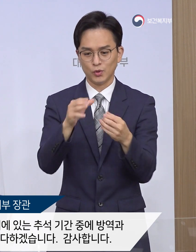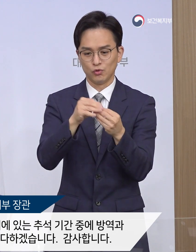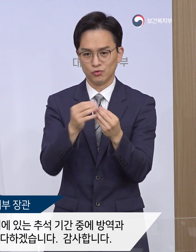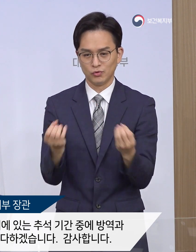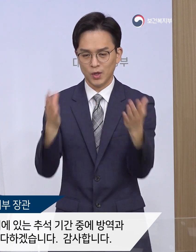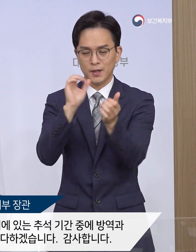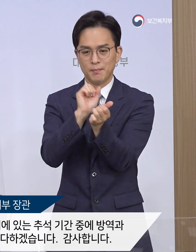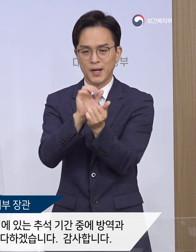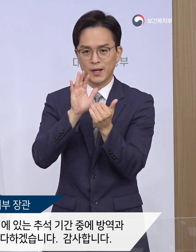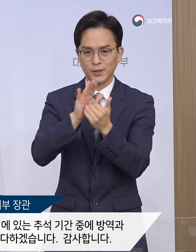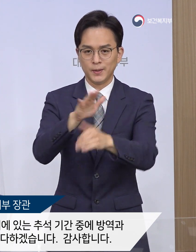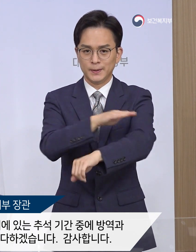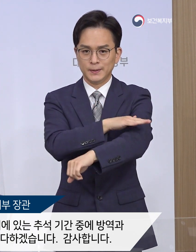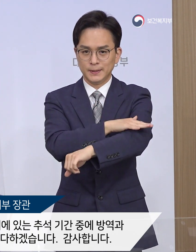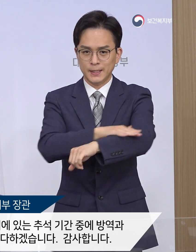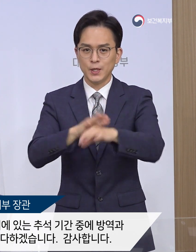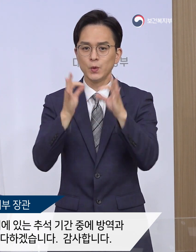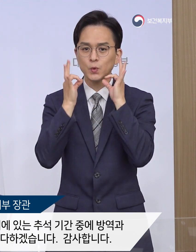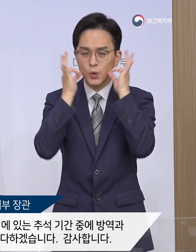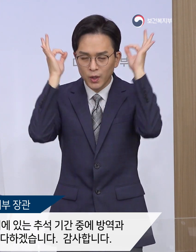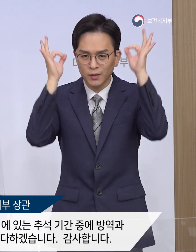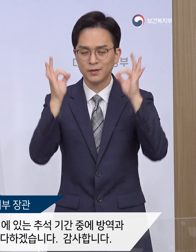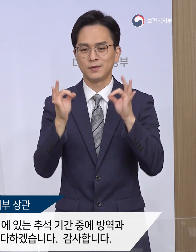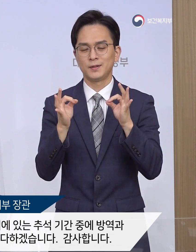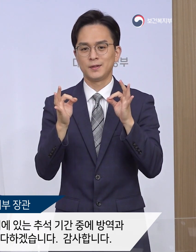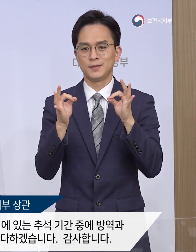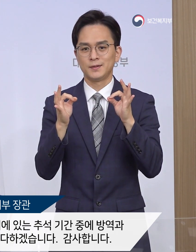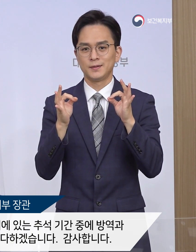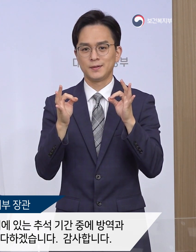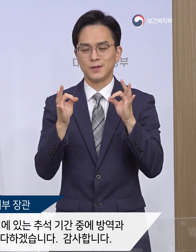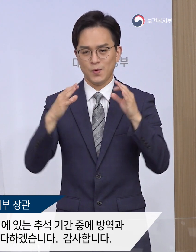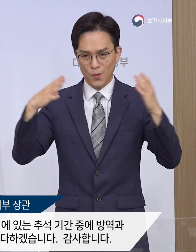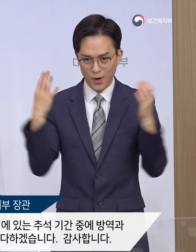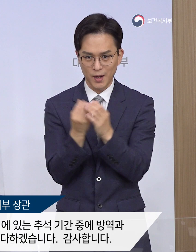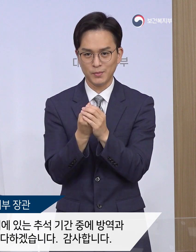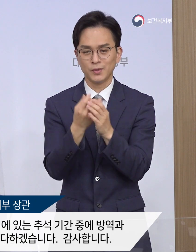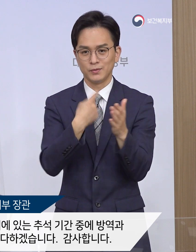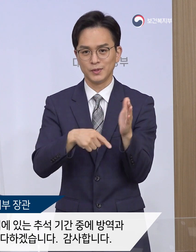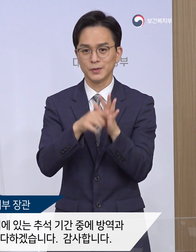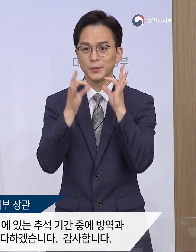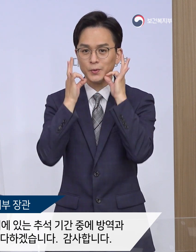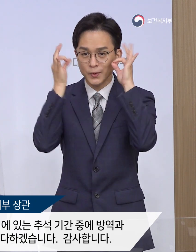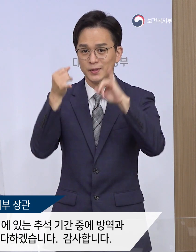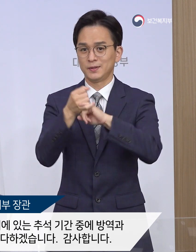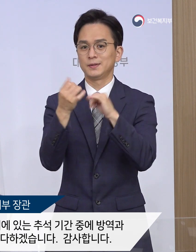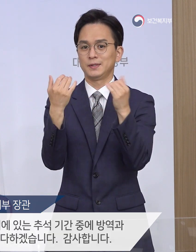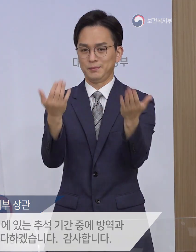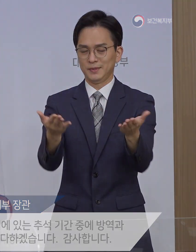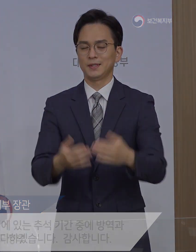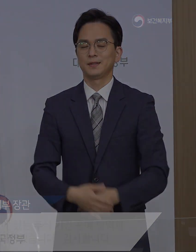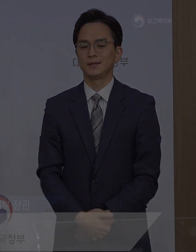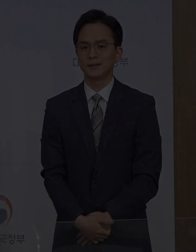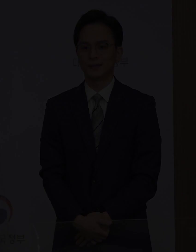기간 중에 방역과 의료 대응, 예방접종에서 차질 없도록 전념을 다하겠습니다. 감사합니다.